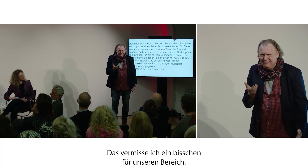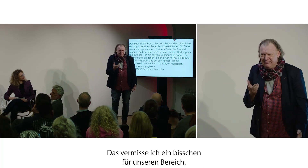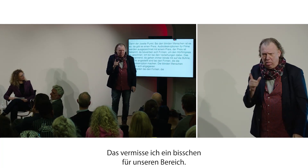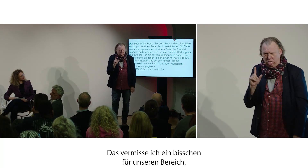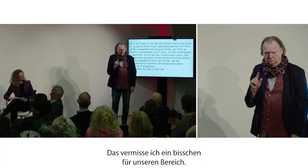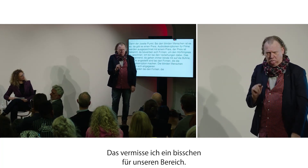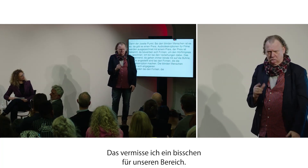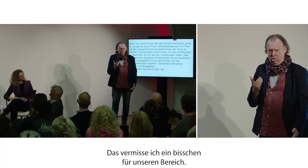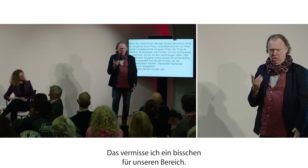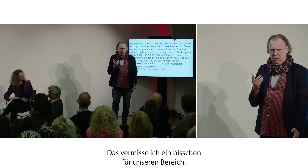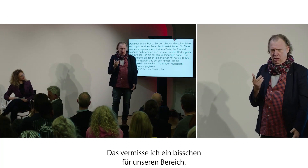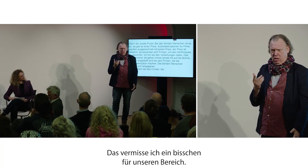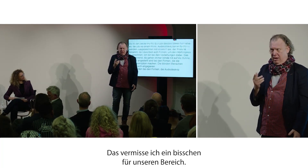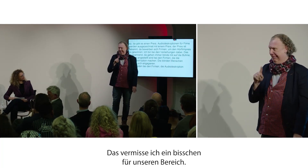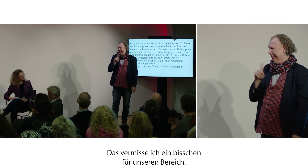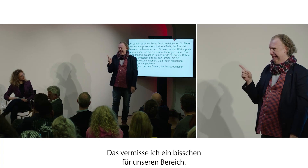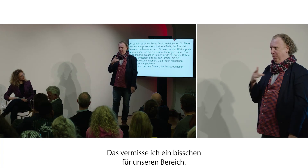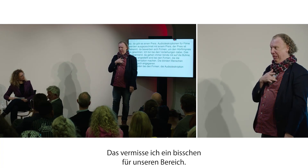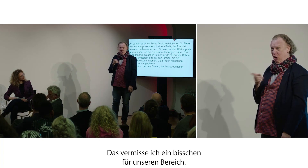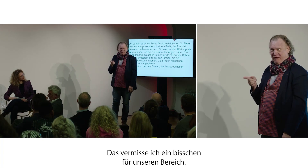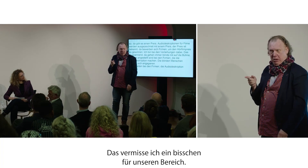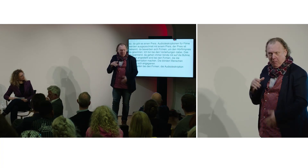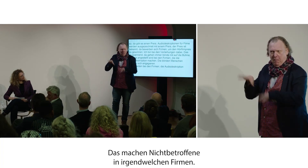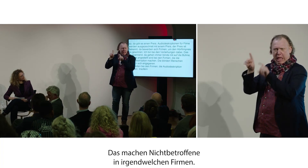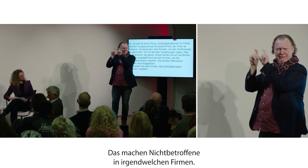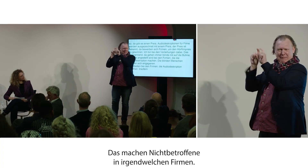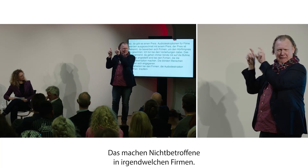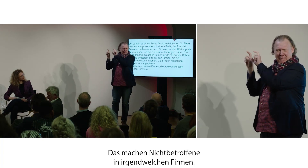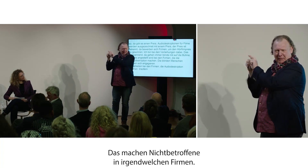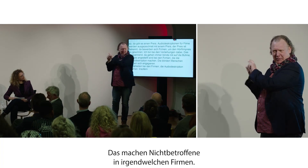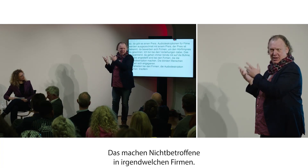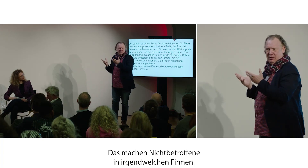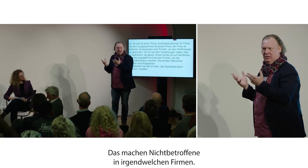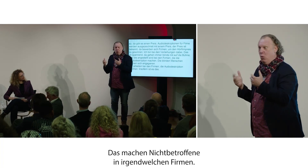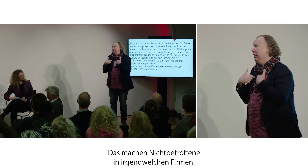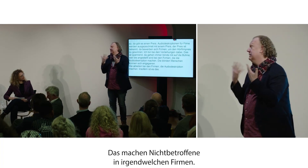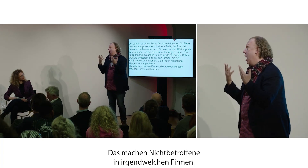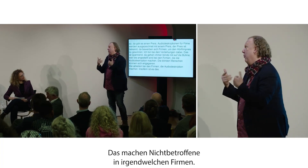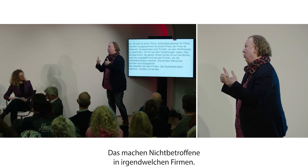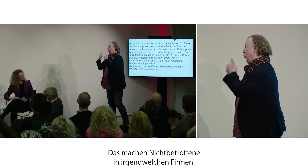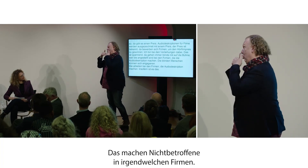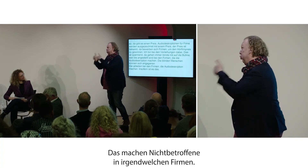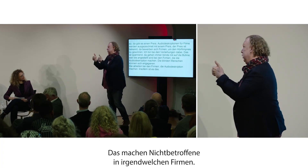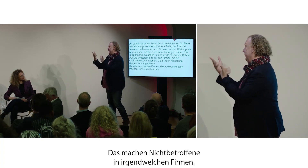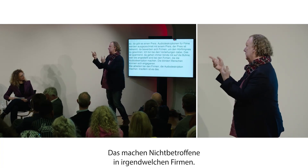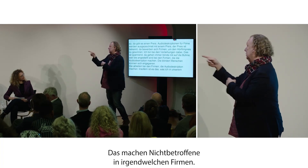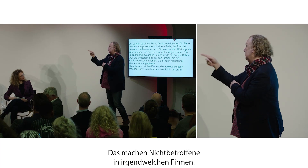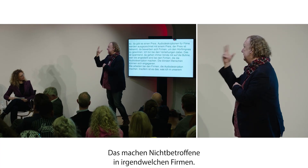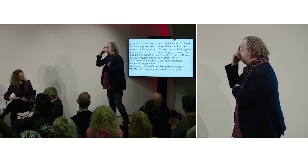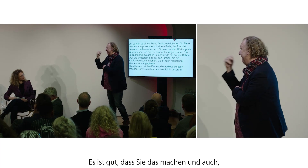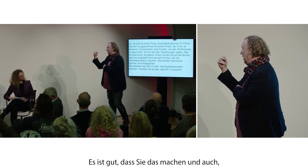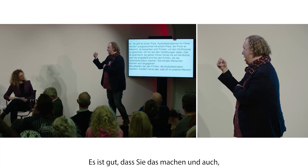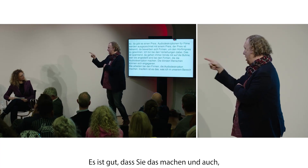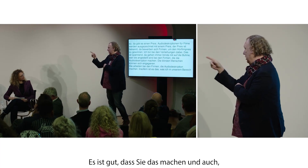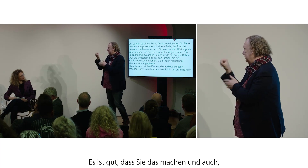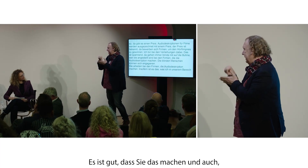insofern ist das, was ich für unseren Bereich so ein bisschen vermisse. Also das machen Nichtbetroffene und machen das in irgendwelchen Filmen. Also